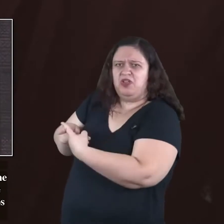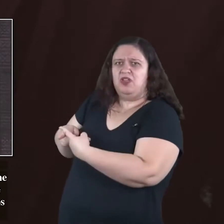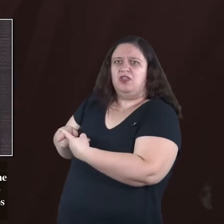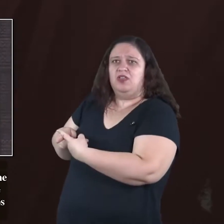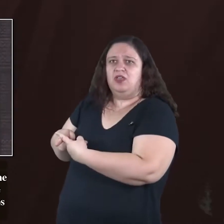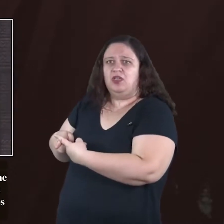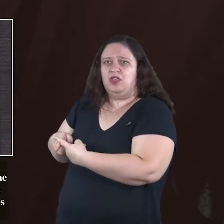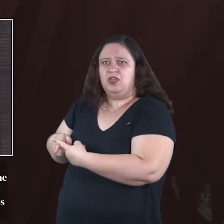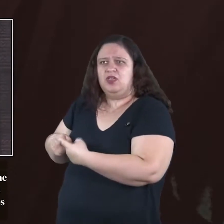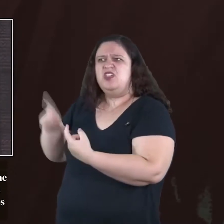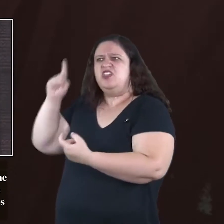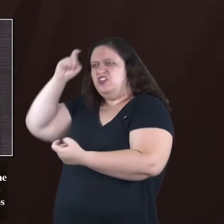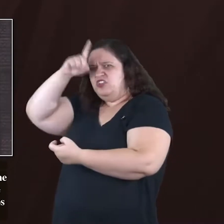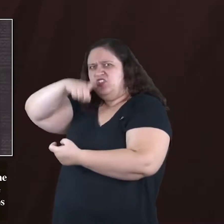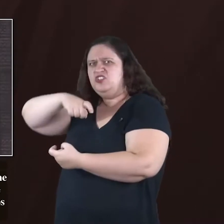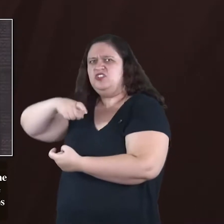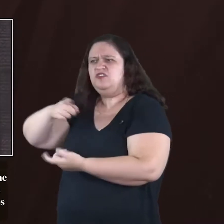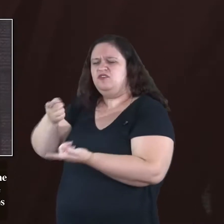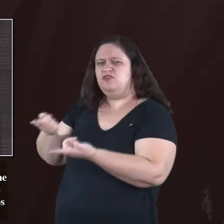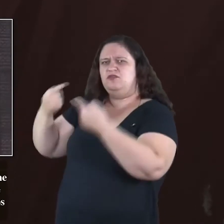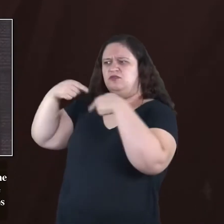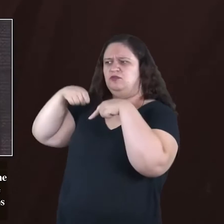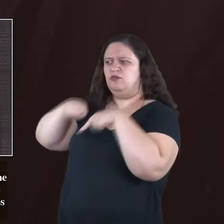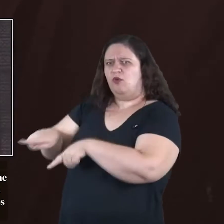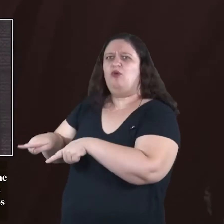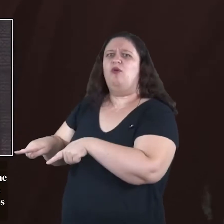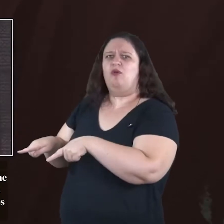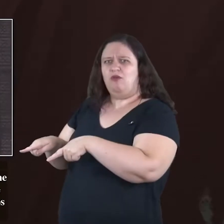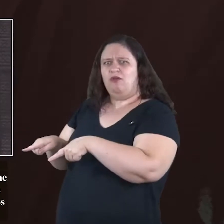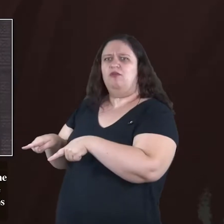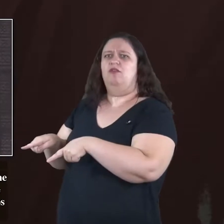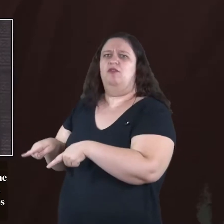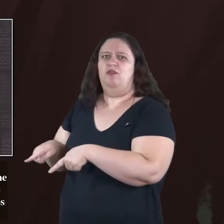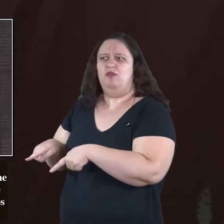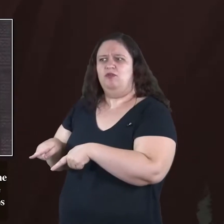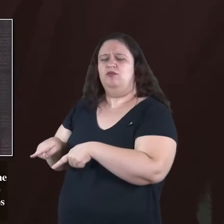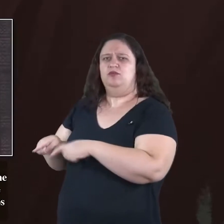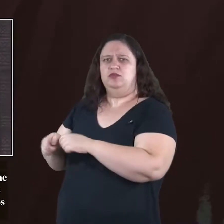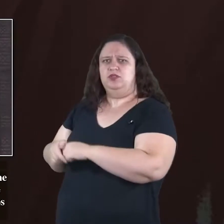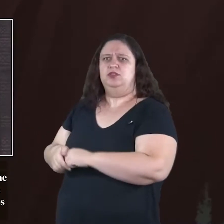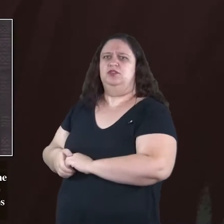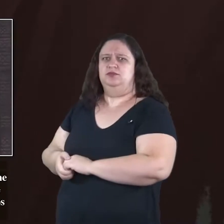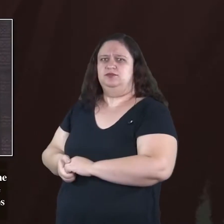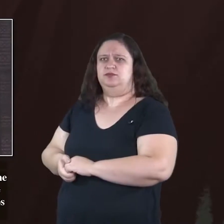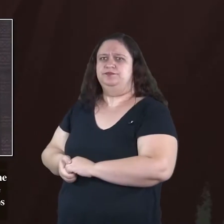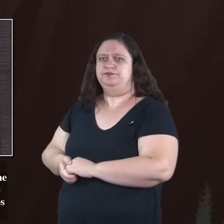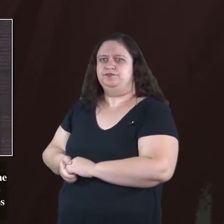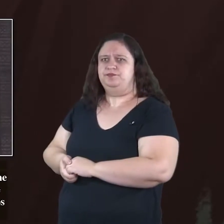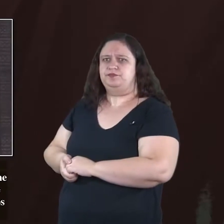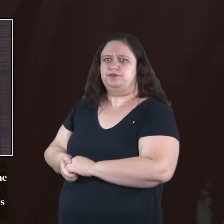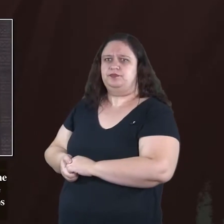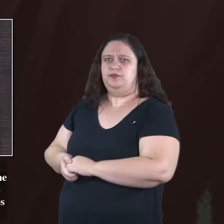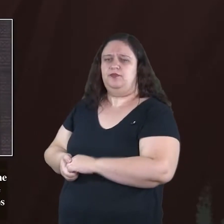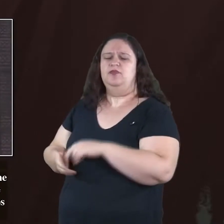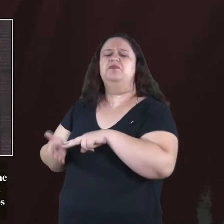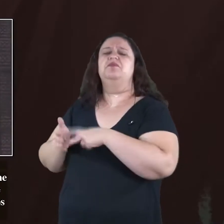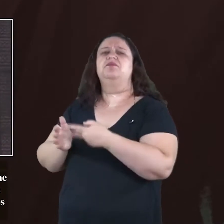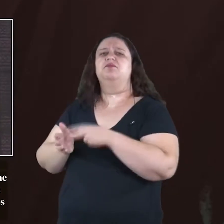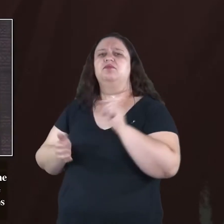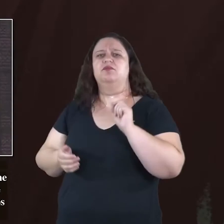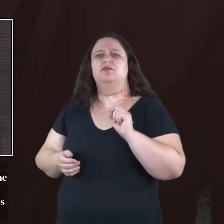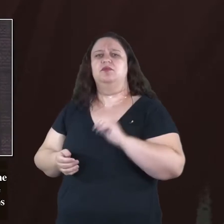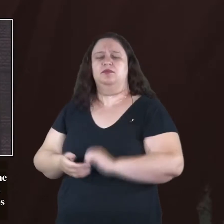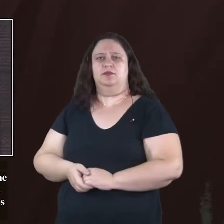Dura coisa é recalcitrares contra os aguilhões. O que quer dizer isso?